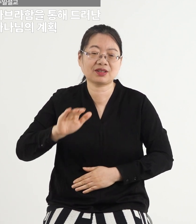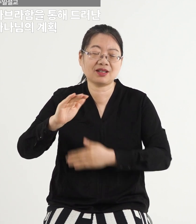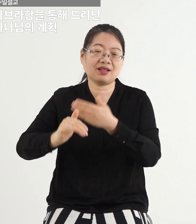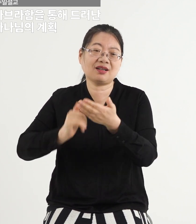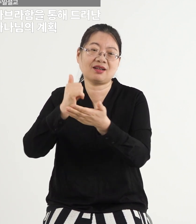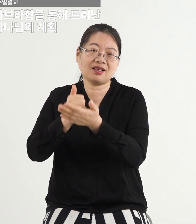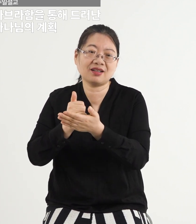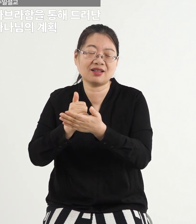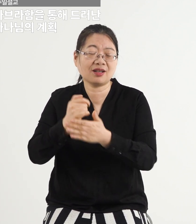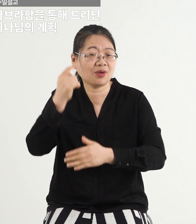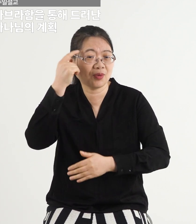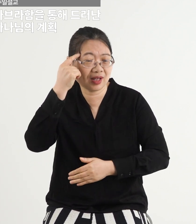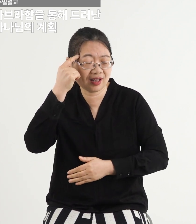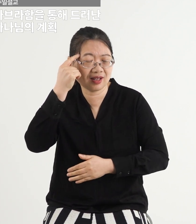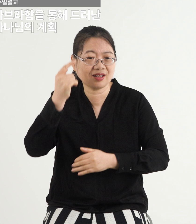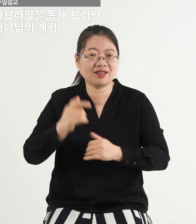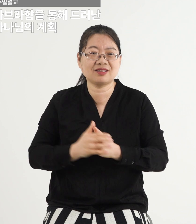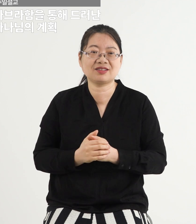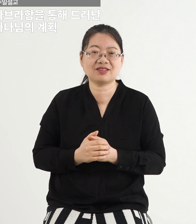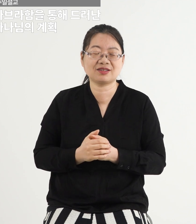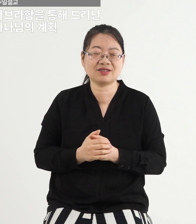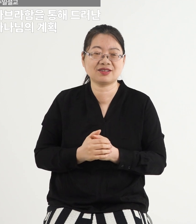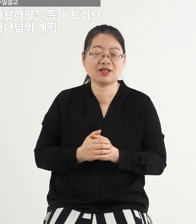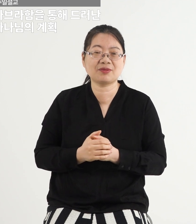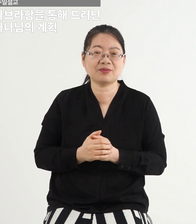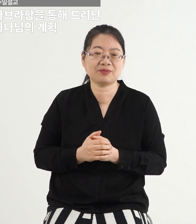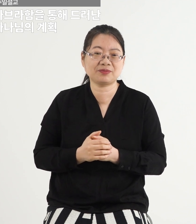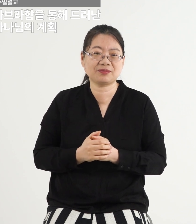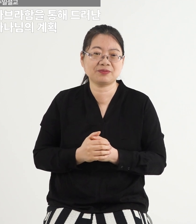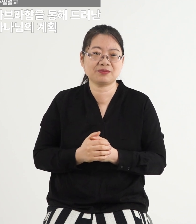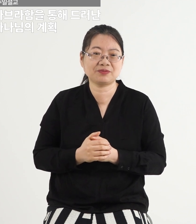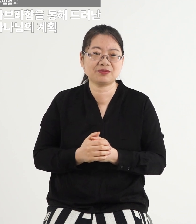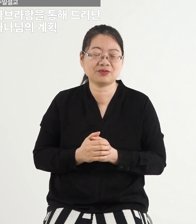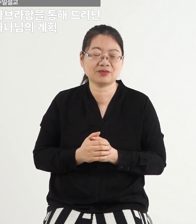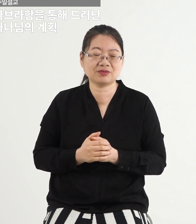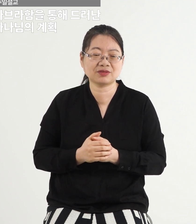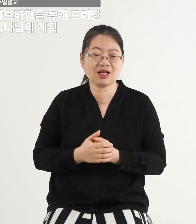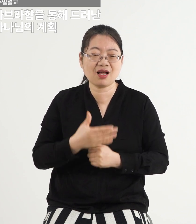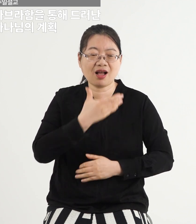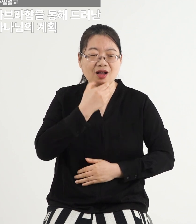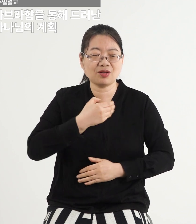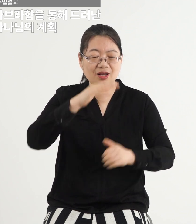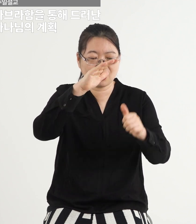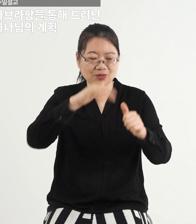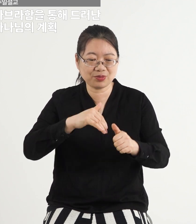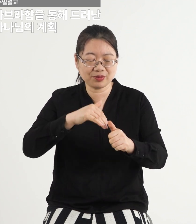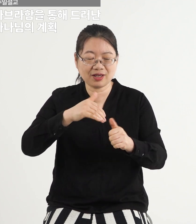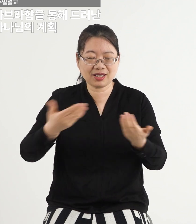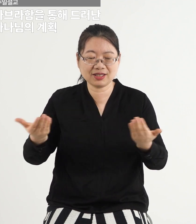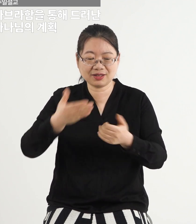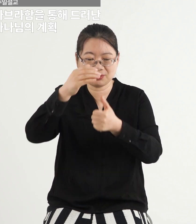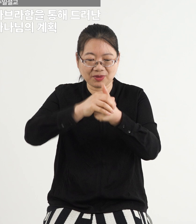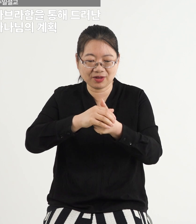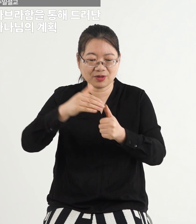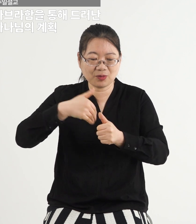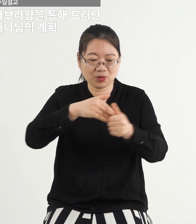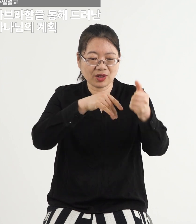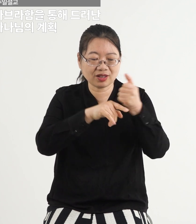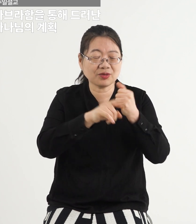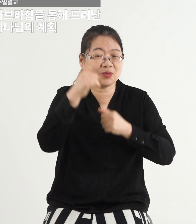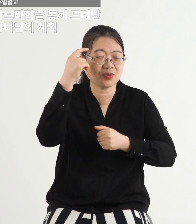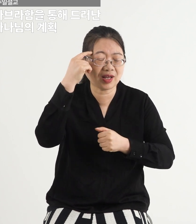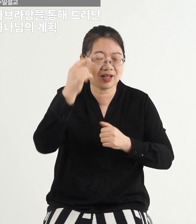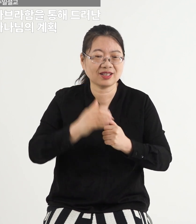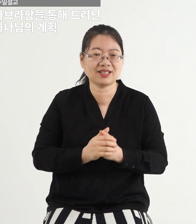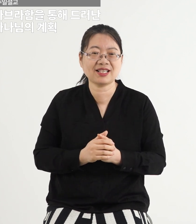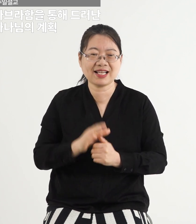왜 아브라함을 소명하셔서 부르셔서 보내시는가? 그 저주